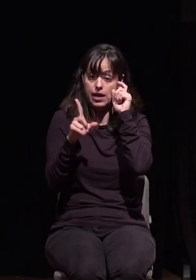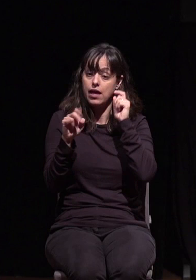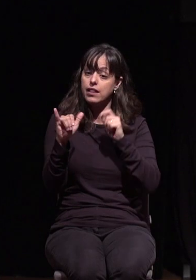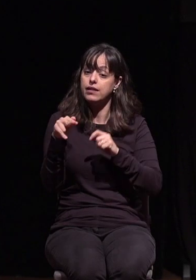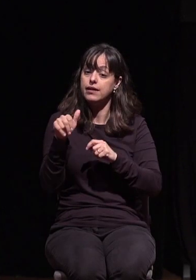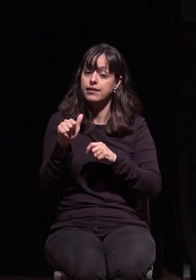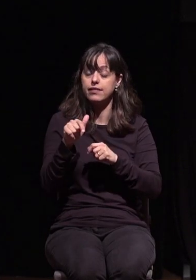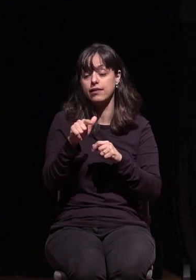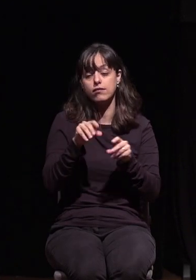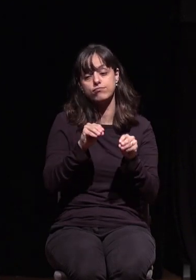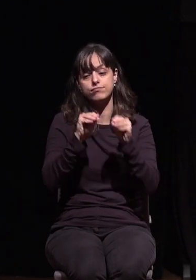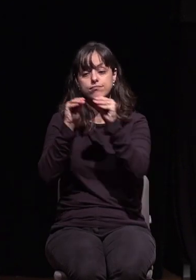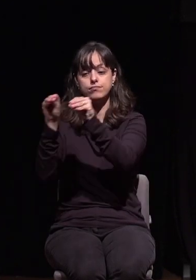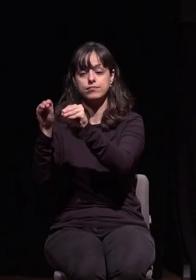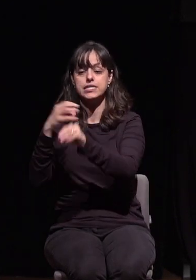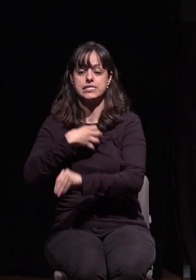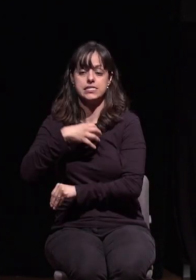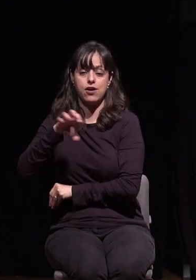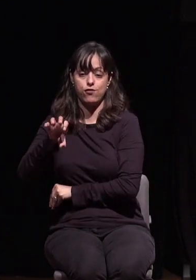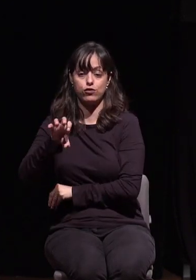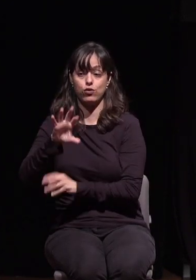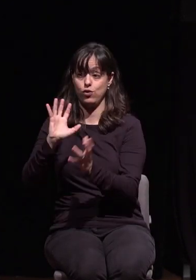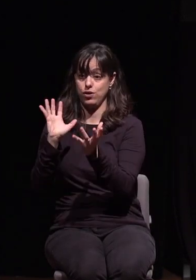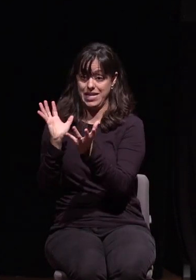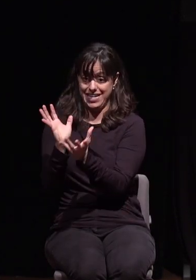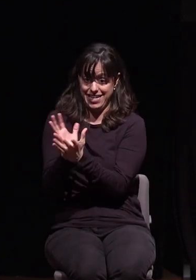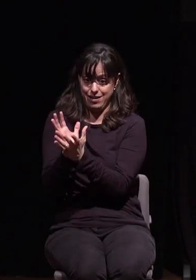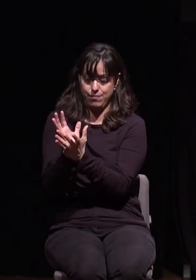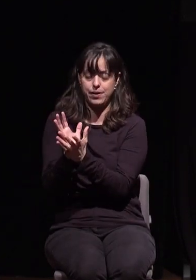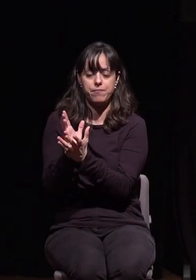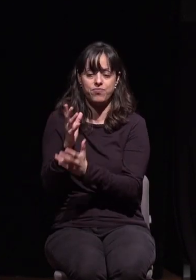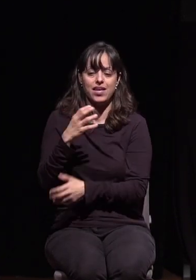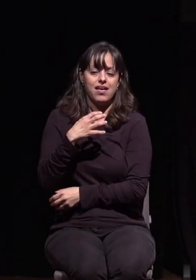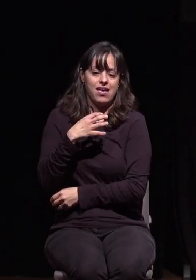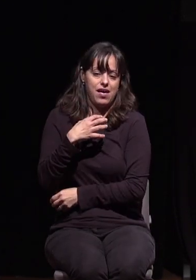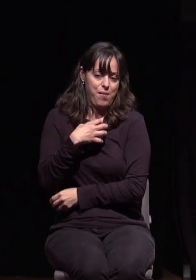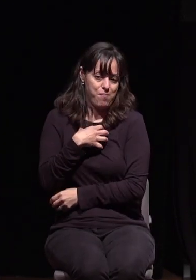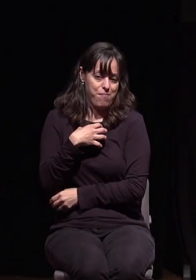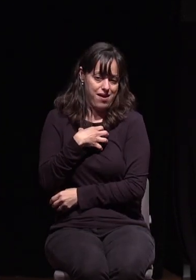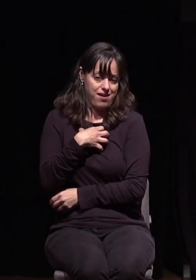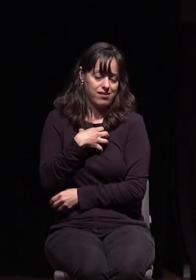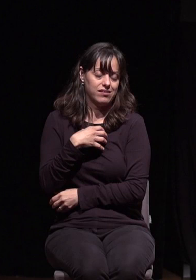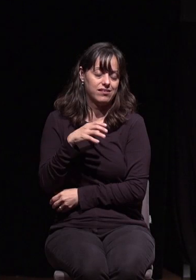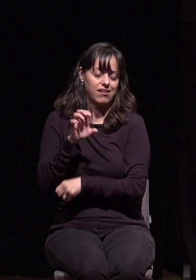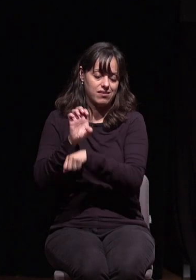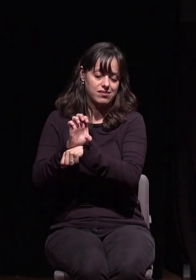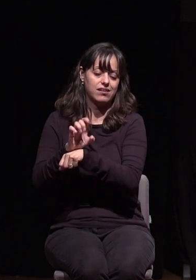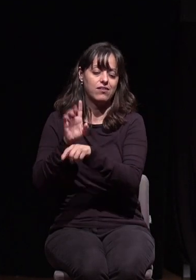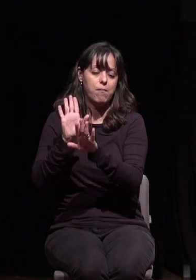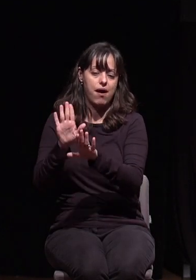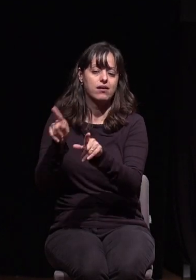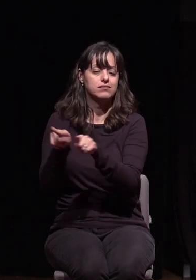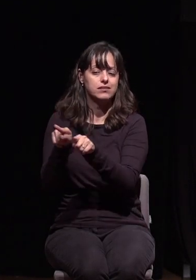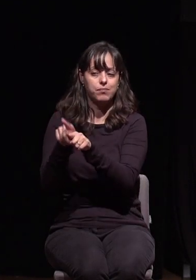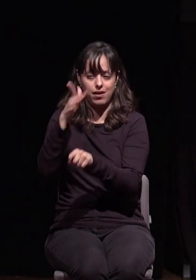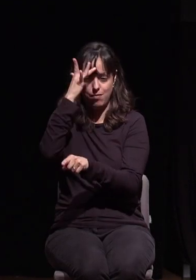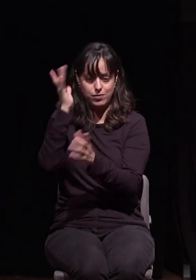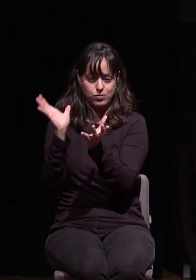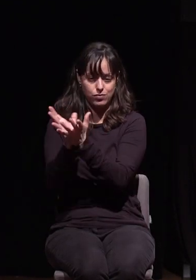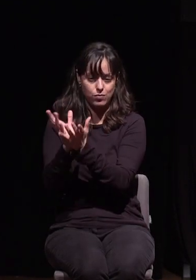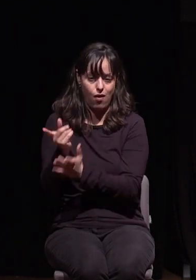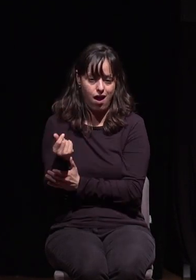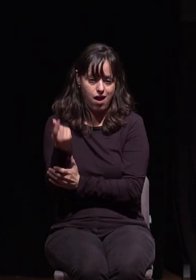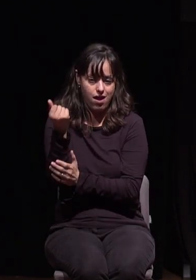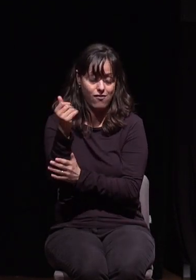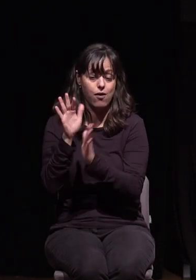em Salvador, dentro da elite baiana, mas também um deslocamento bastante variado em termos de inserção e